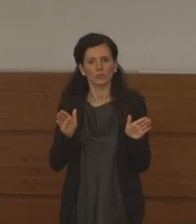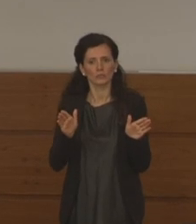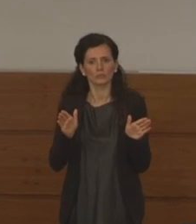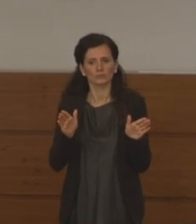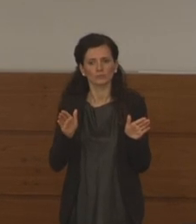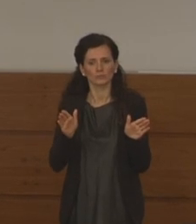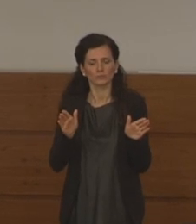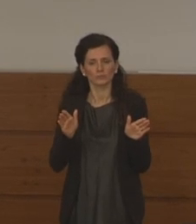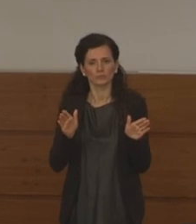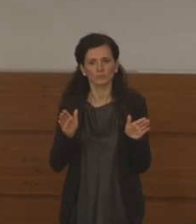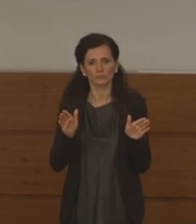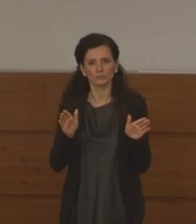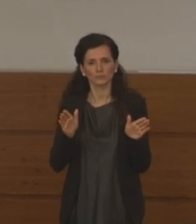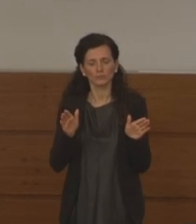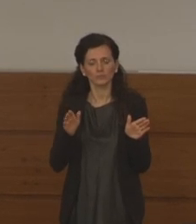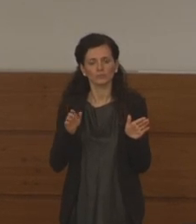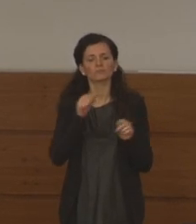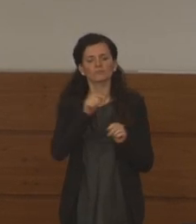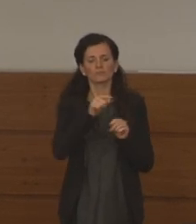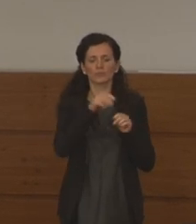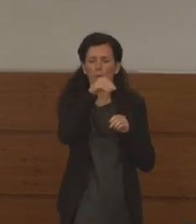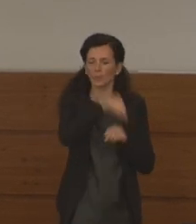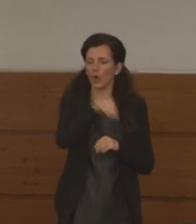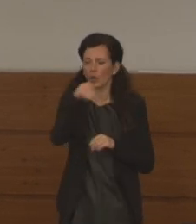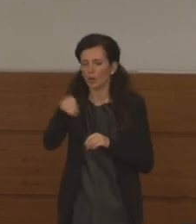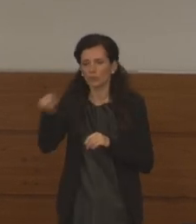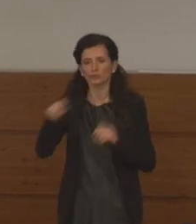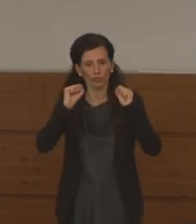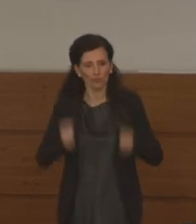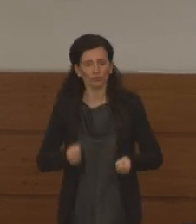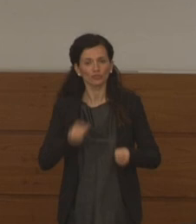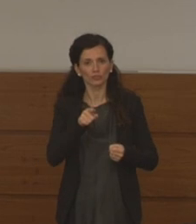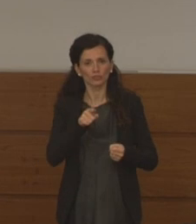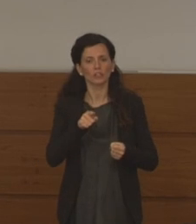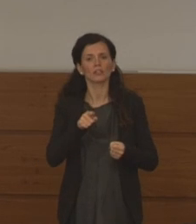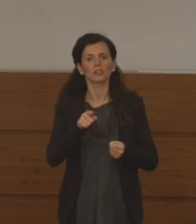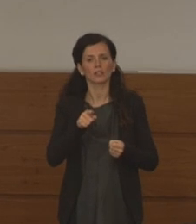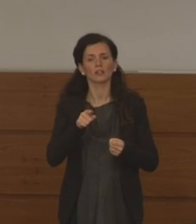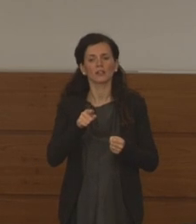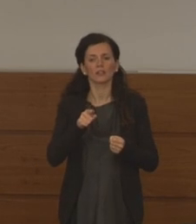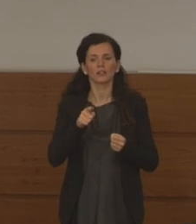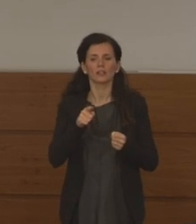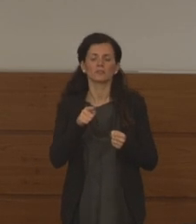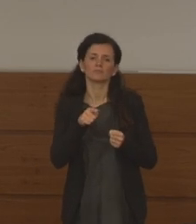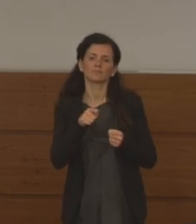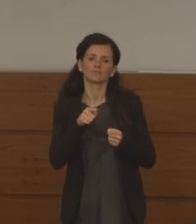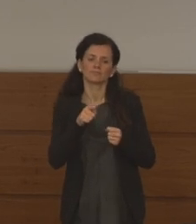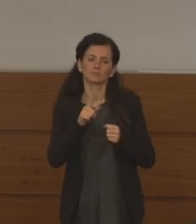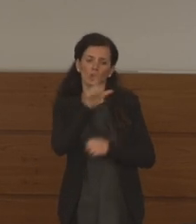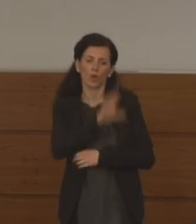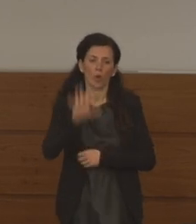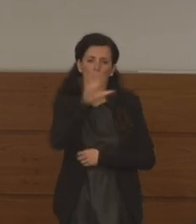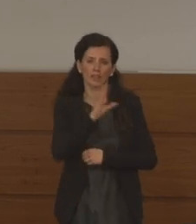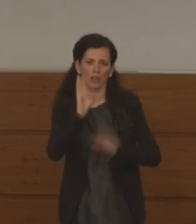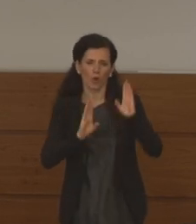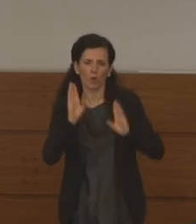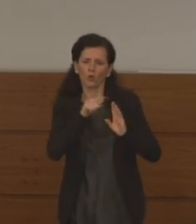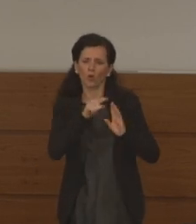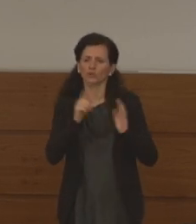diciamo che avevano delle prescrizioni di miglior inter sita rispetto alla lombardia alle 11